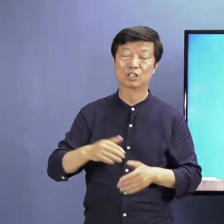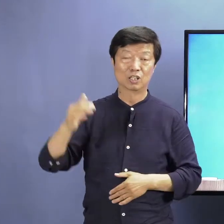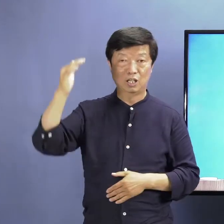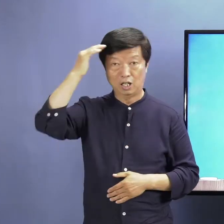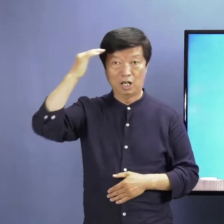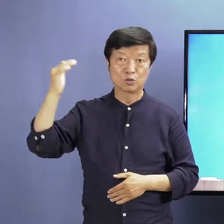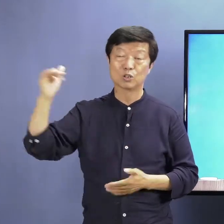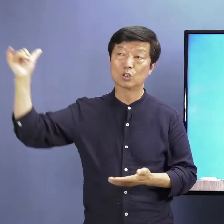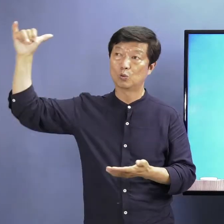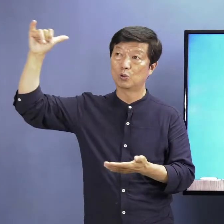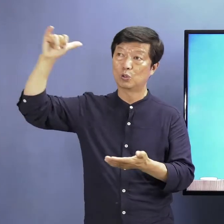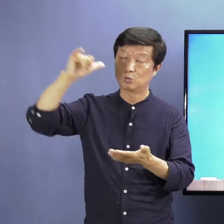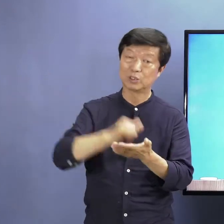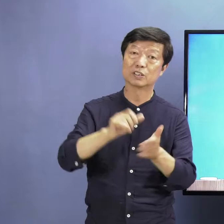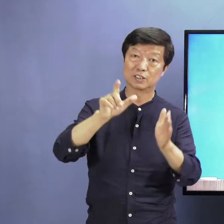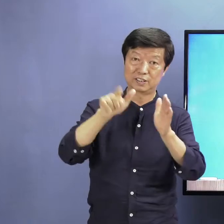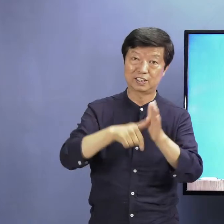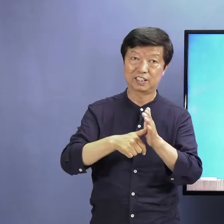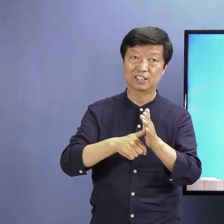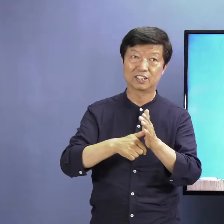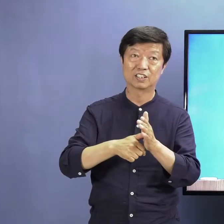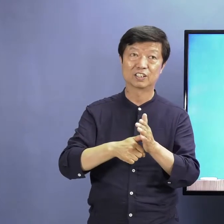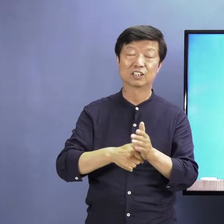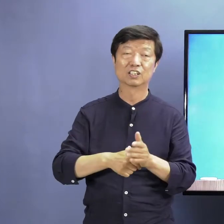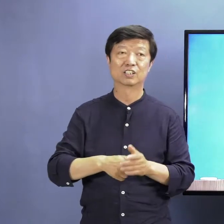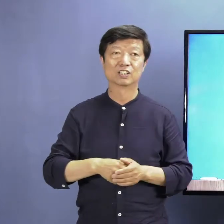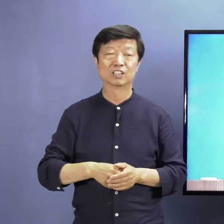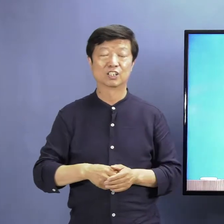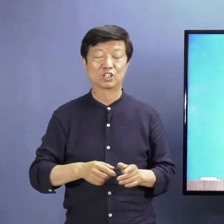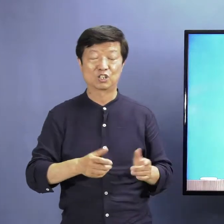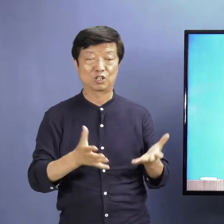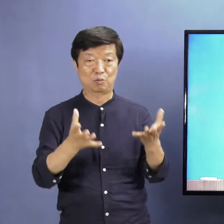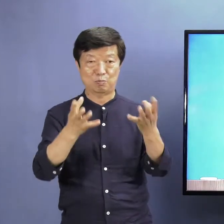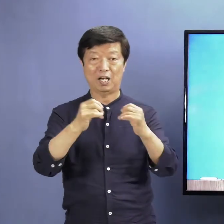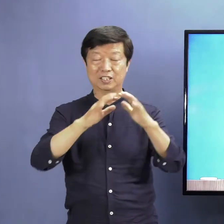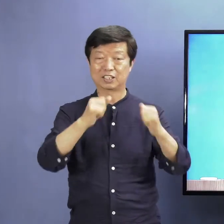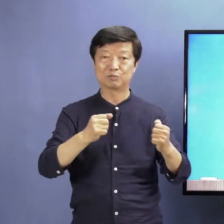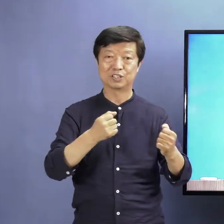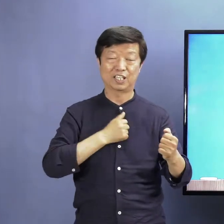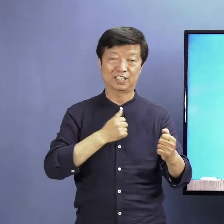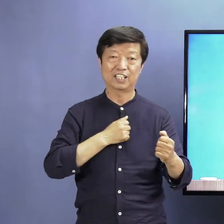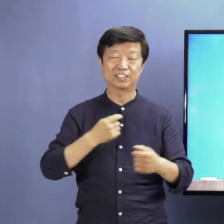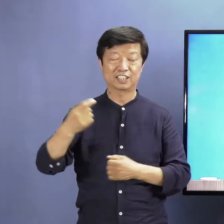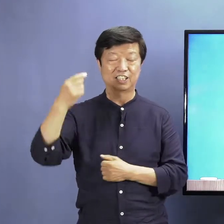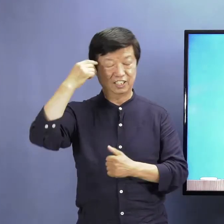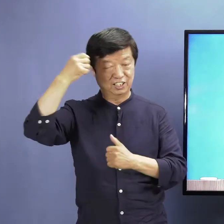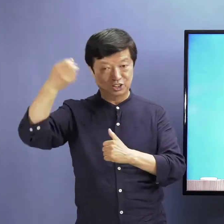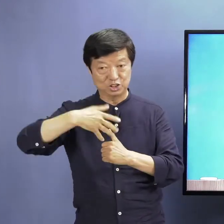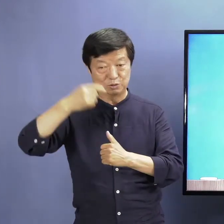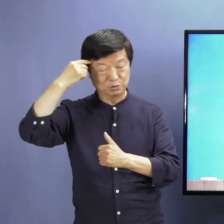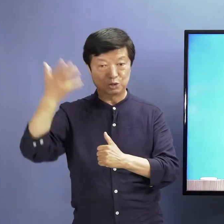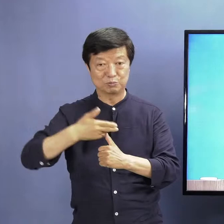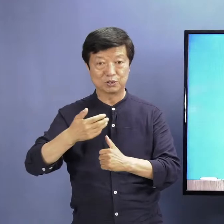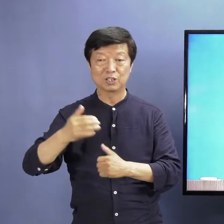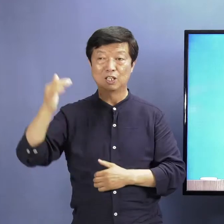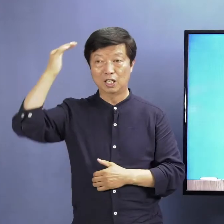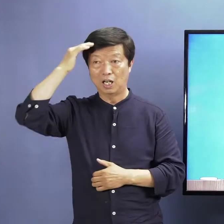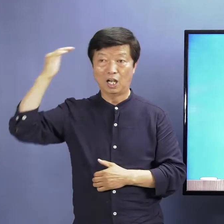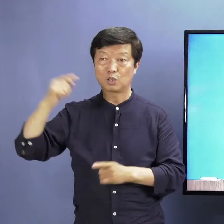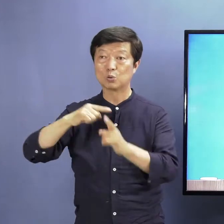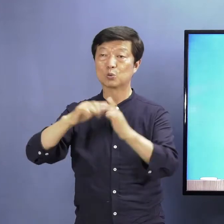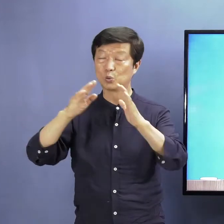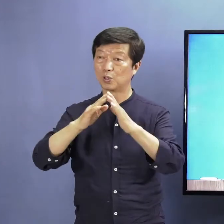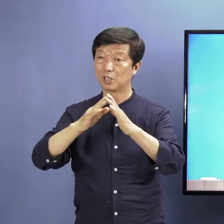오니까 뭐 여러 사람들이 저한테 자꾸 묻더라고요. 20년 만에 한국에 오시니까 한국 교회가